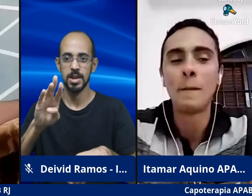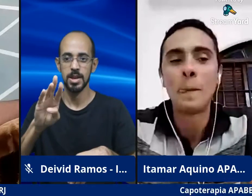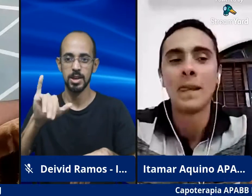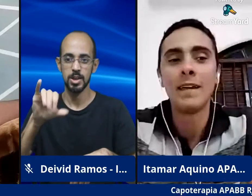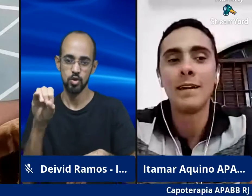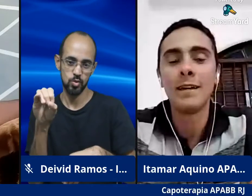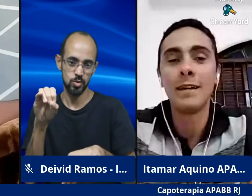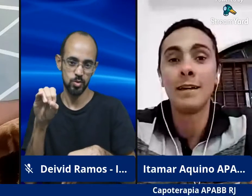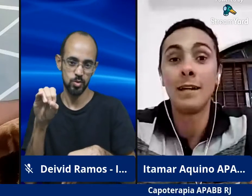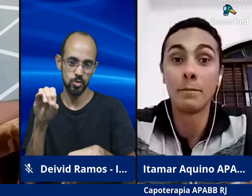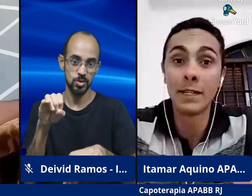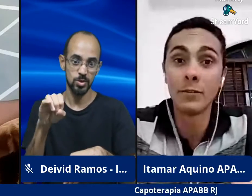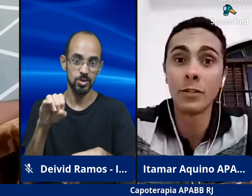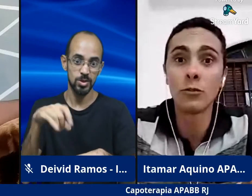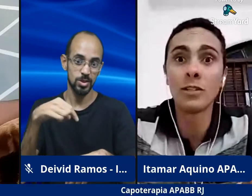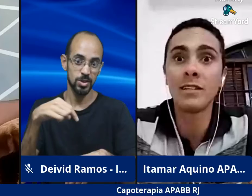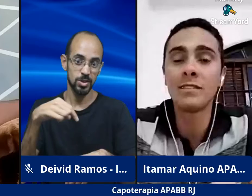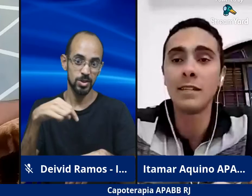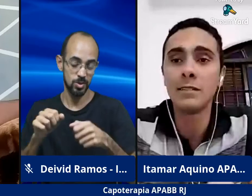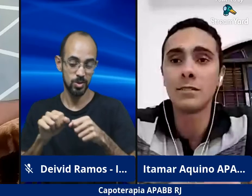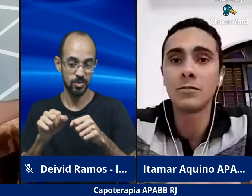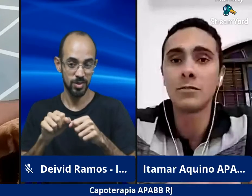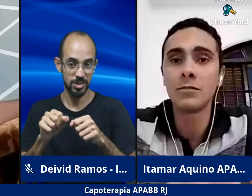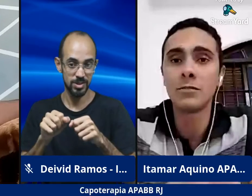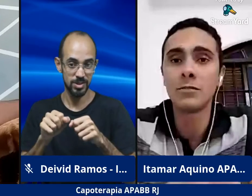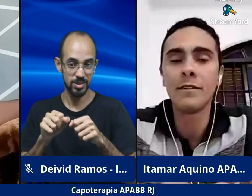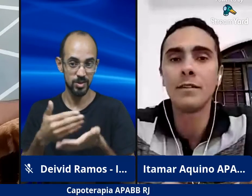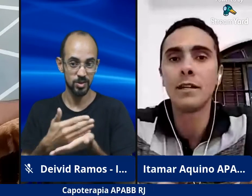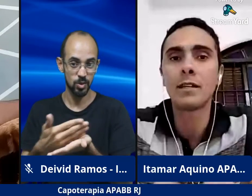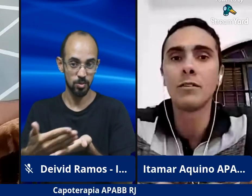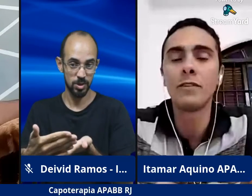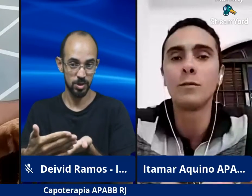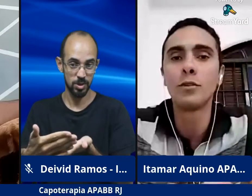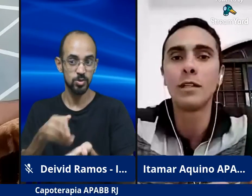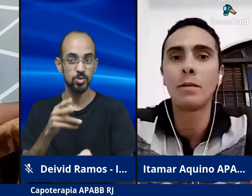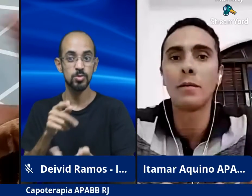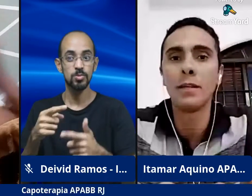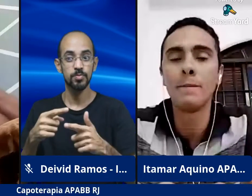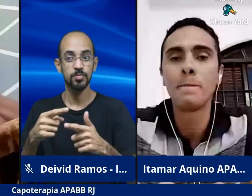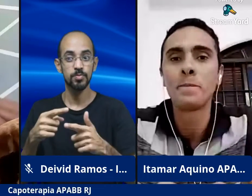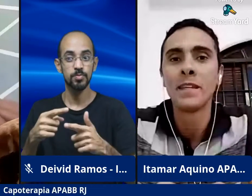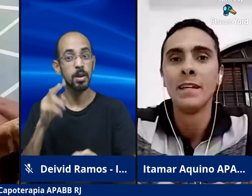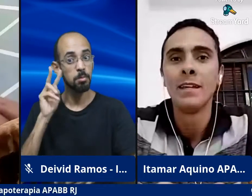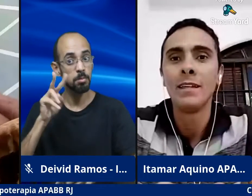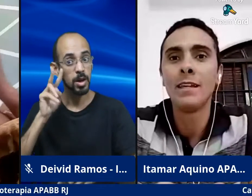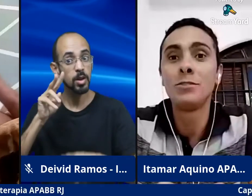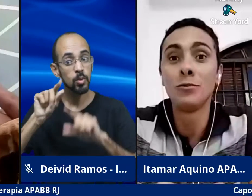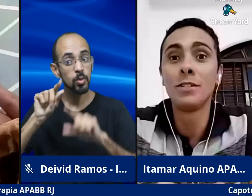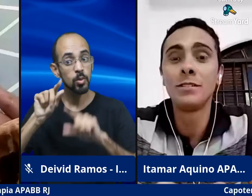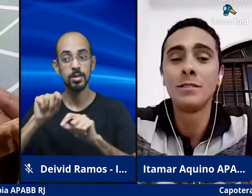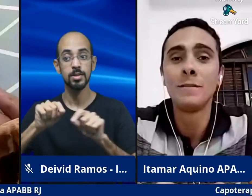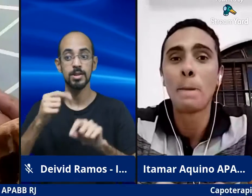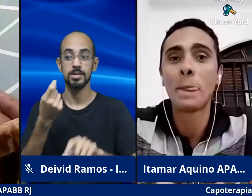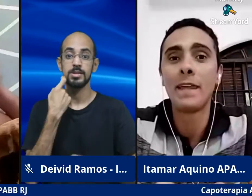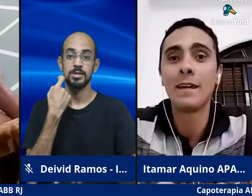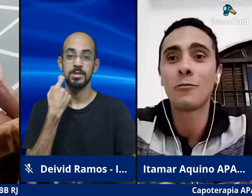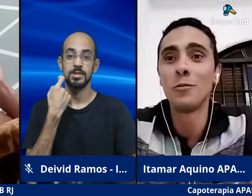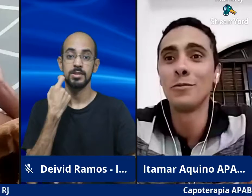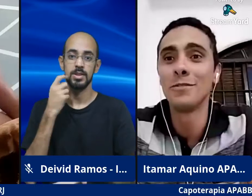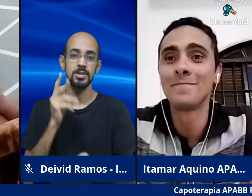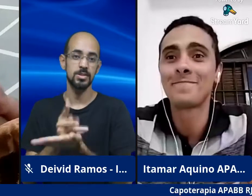evento. Lembrando que todas as sextas nós temos live aqui no Facebook da PABB. E a de hoje,